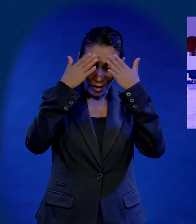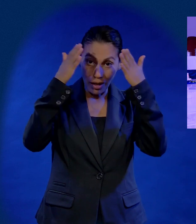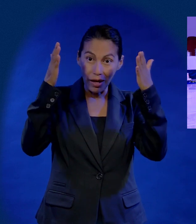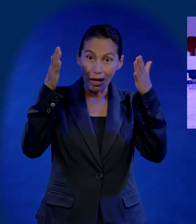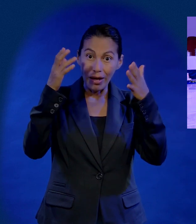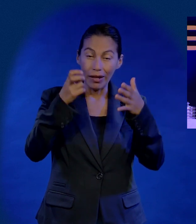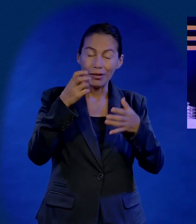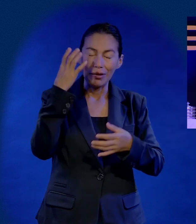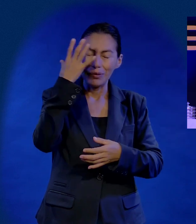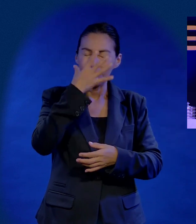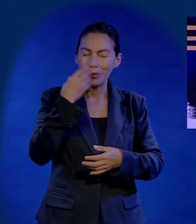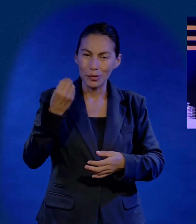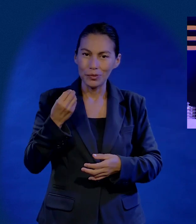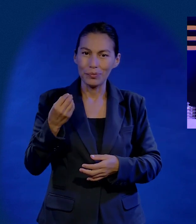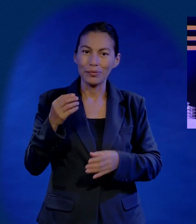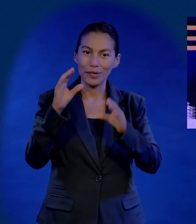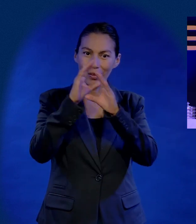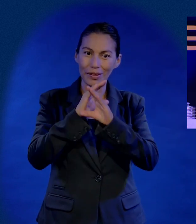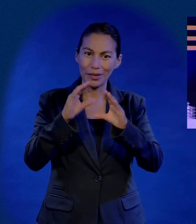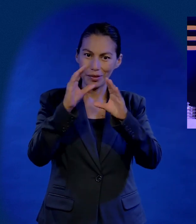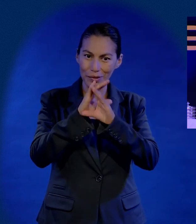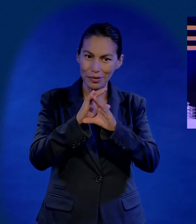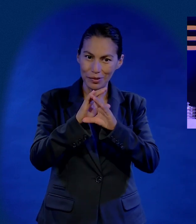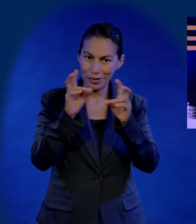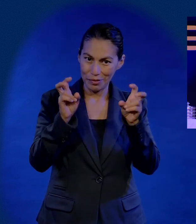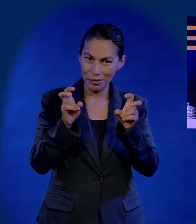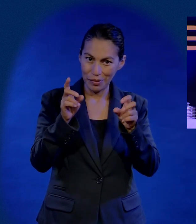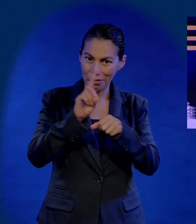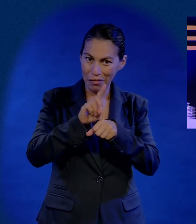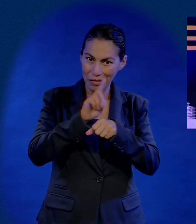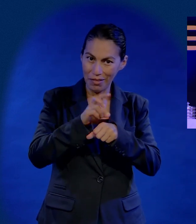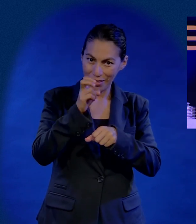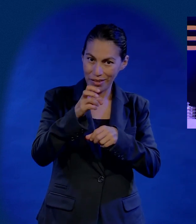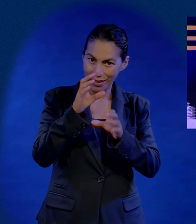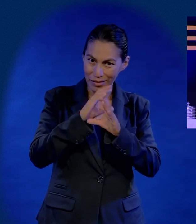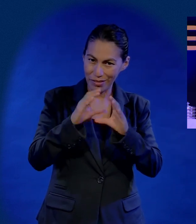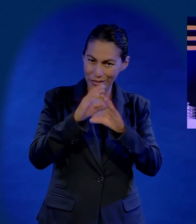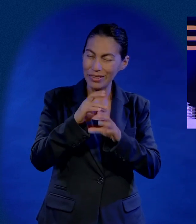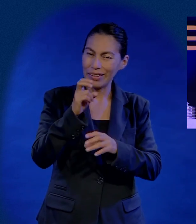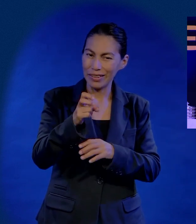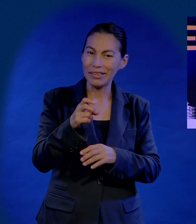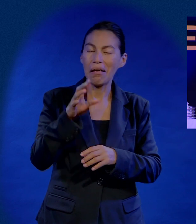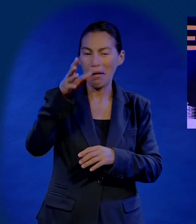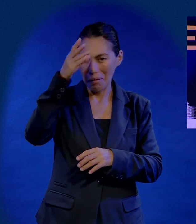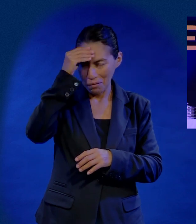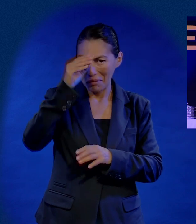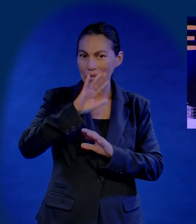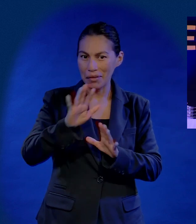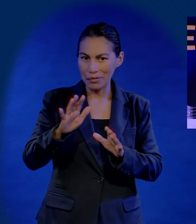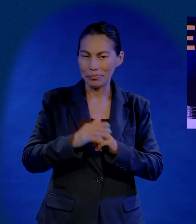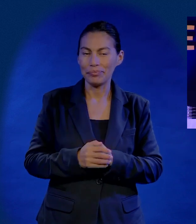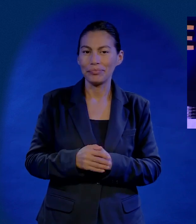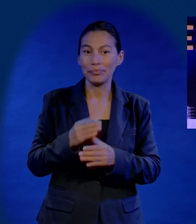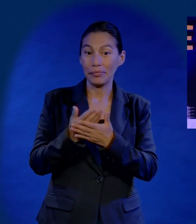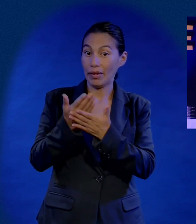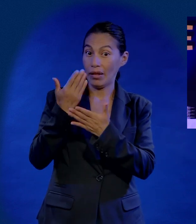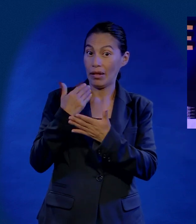bendición. Antes de orar esta noche, quisiera invitarles a abrir su Biblia, por favor.